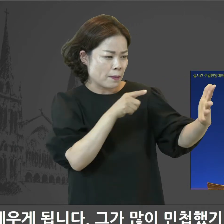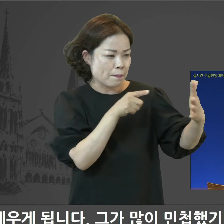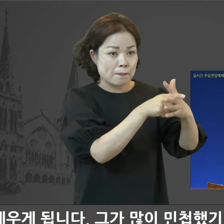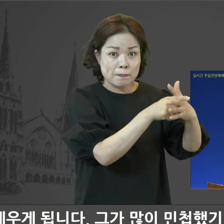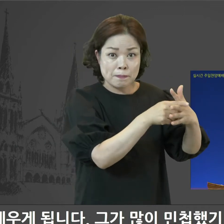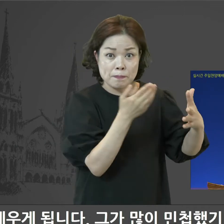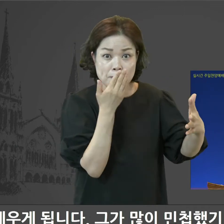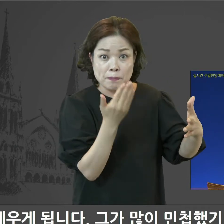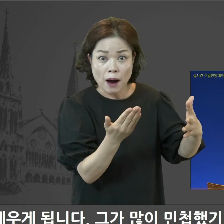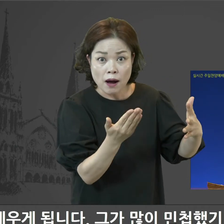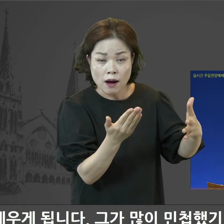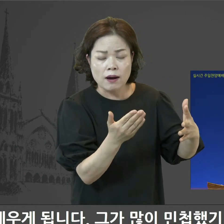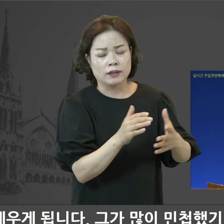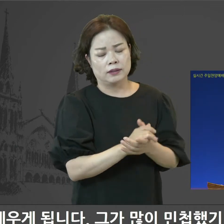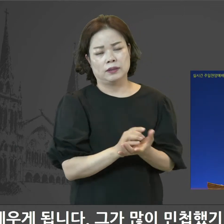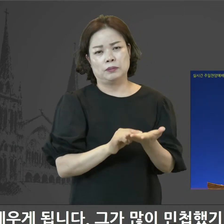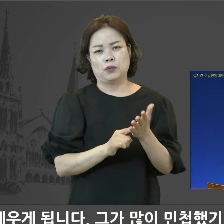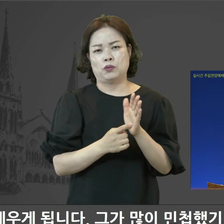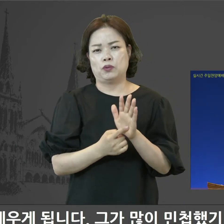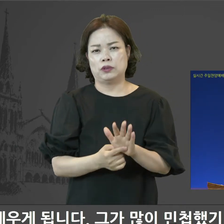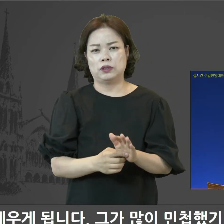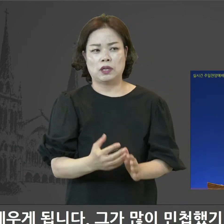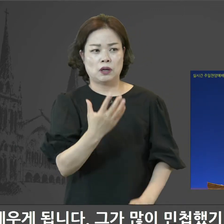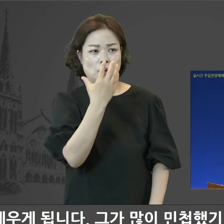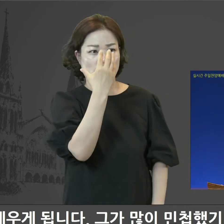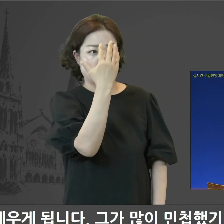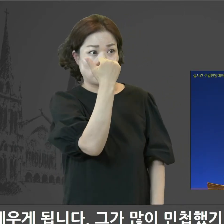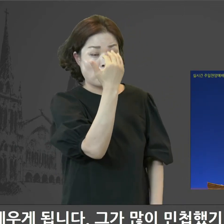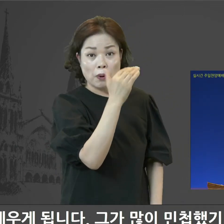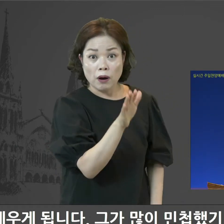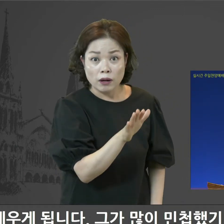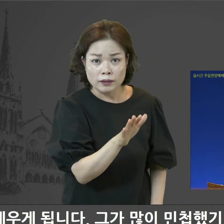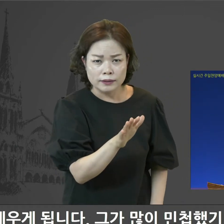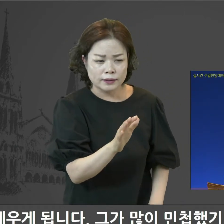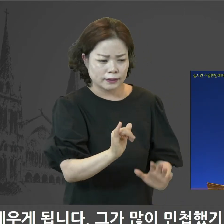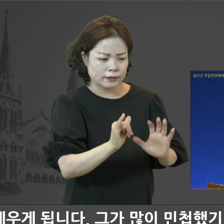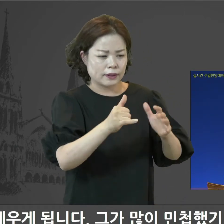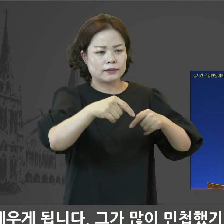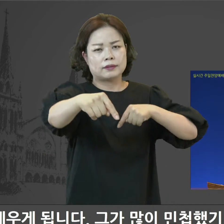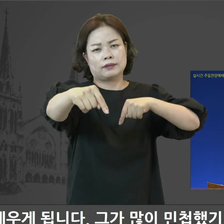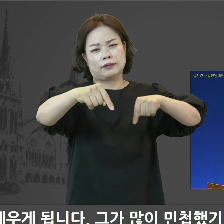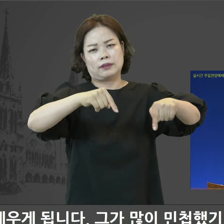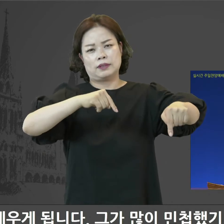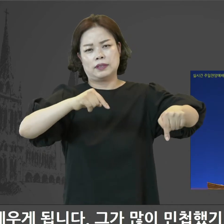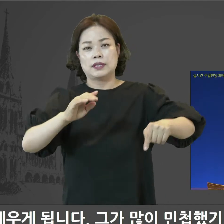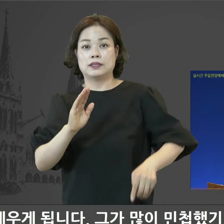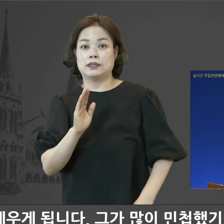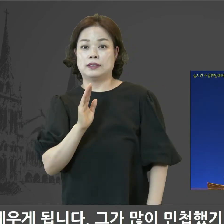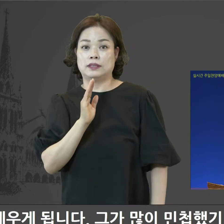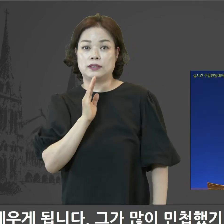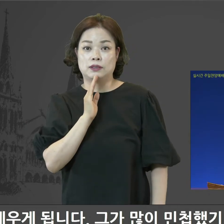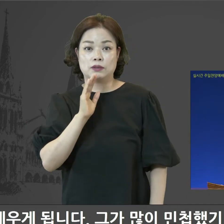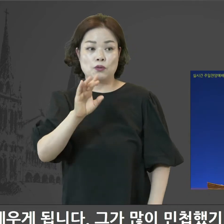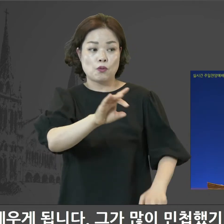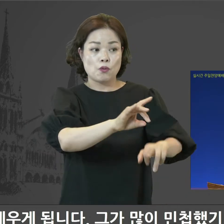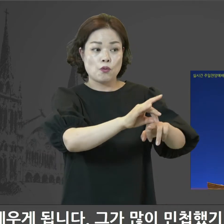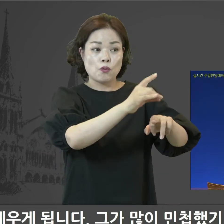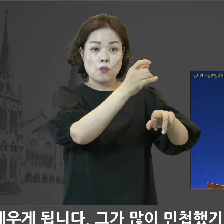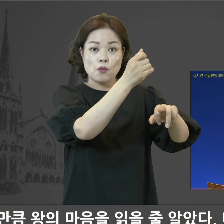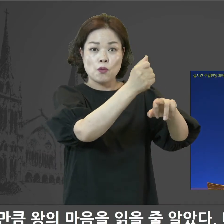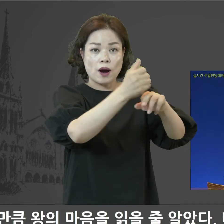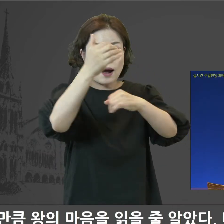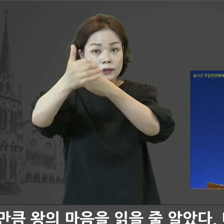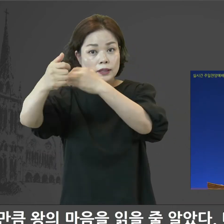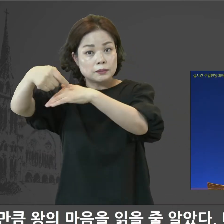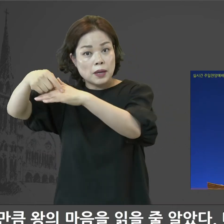민첩하다라는 것은 정확하게 표현하면 보이지 않지만 세상을 다스리시는 진정한 왕, 그